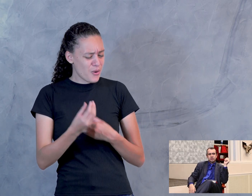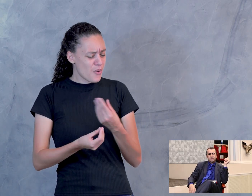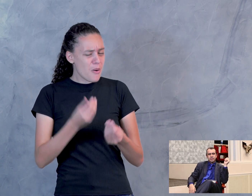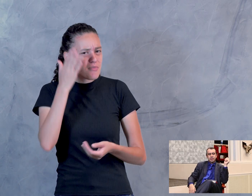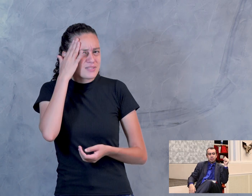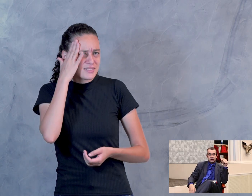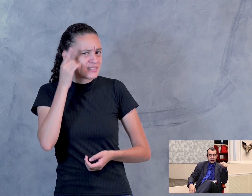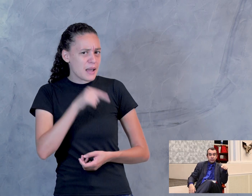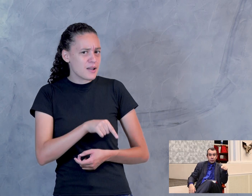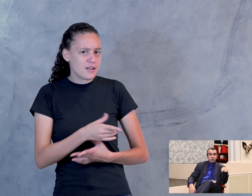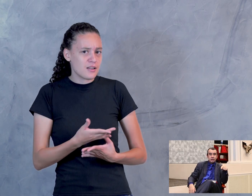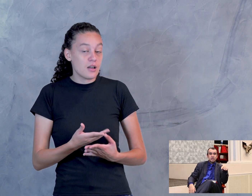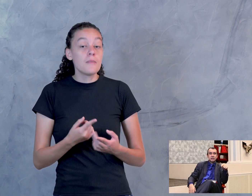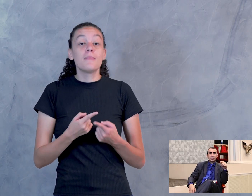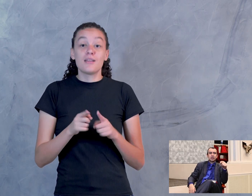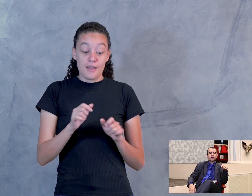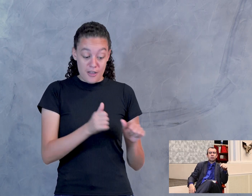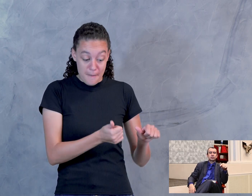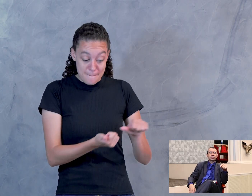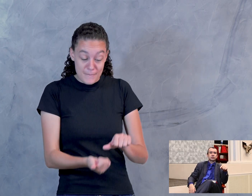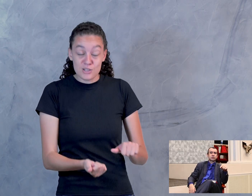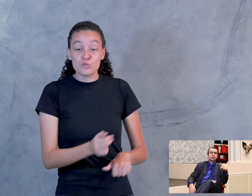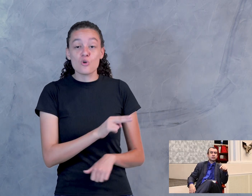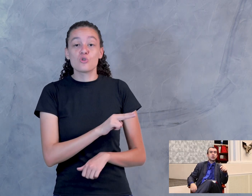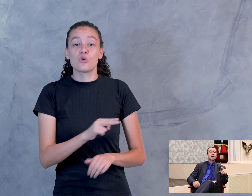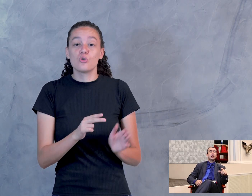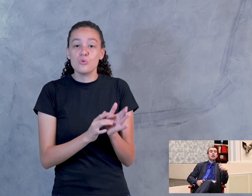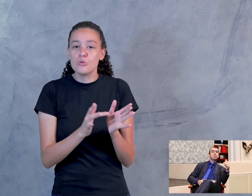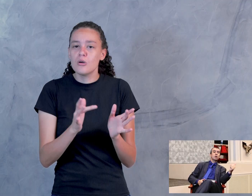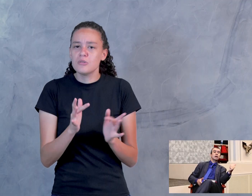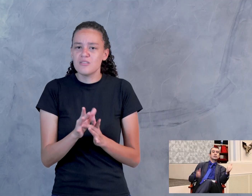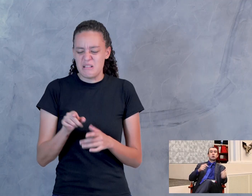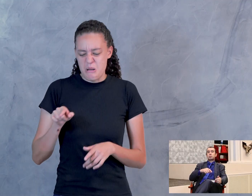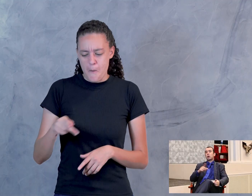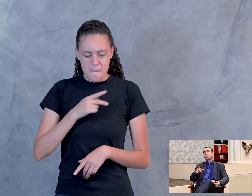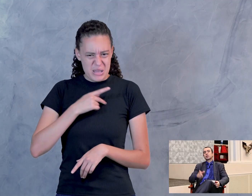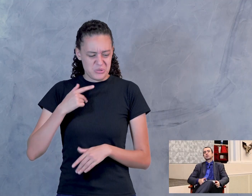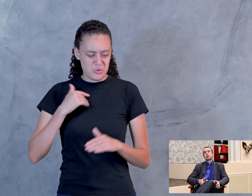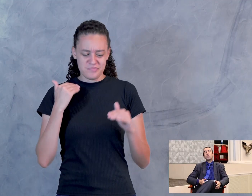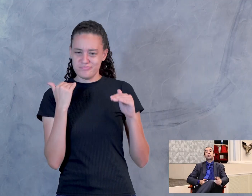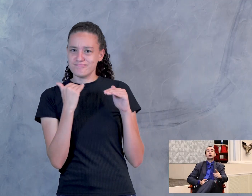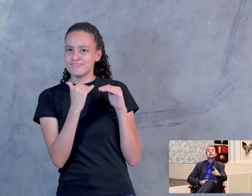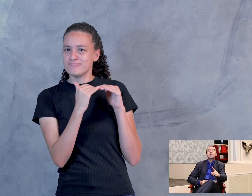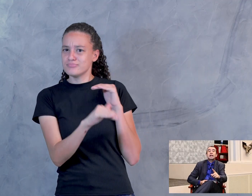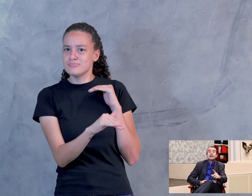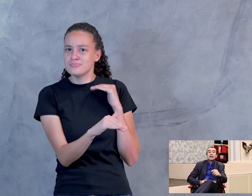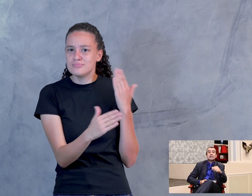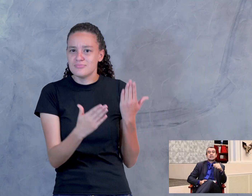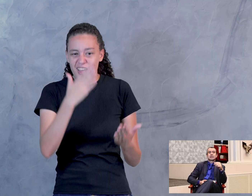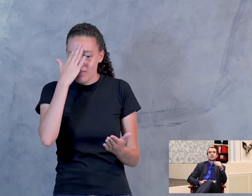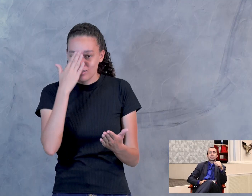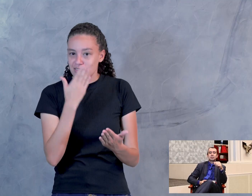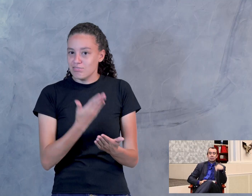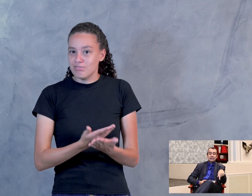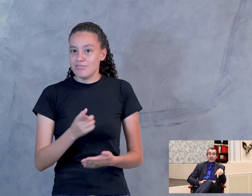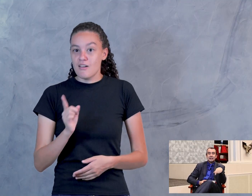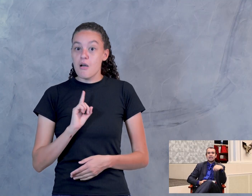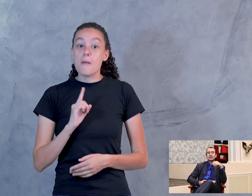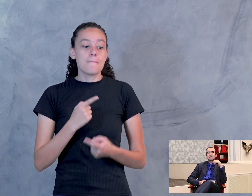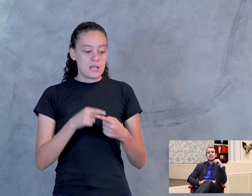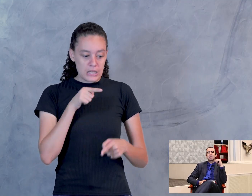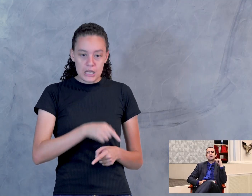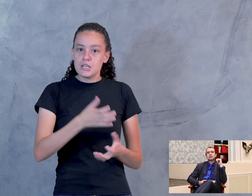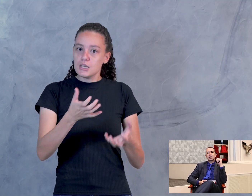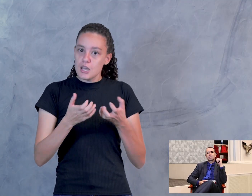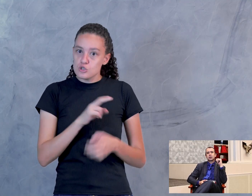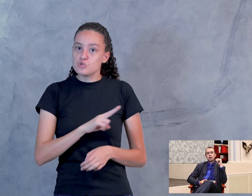tirou isso? Mas ele foi batizado em nome de Jesus Cristo, embora seu próprio pastor não fosse nem cresce. Mas ele